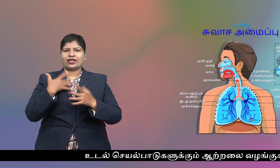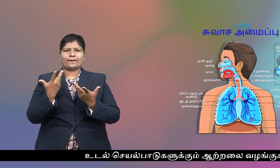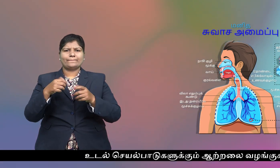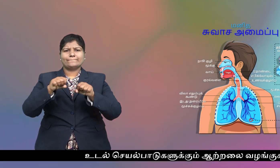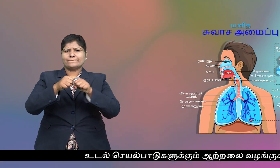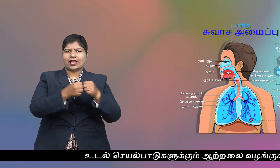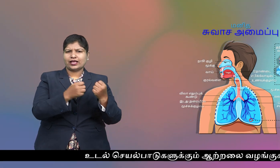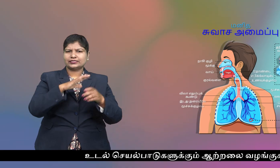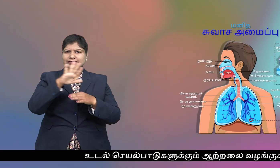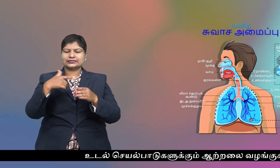வழங்குகிறது.